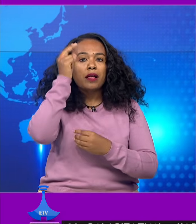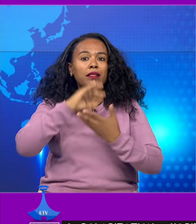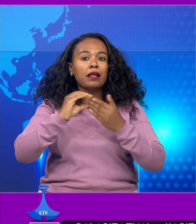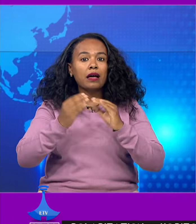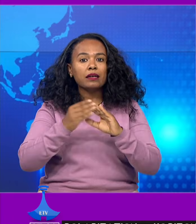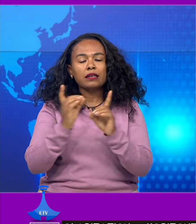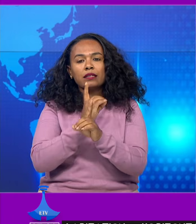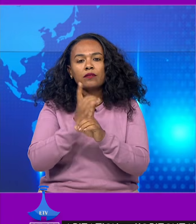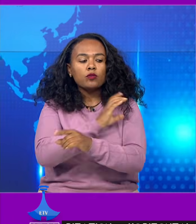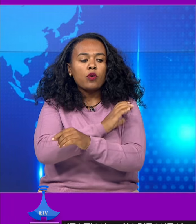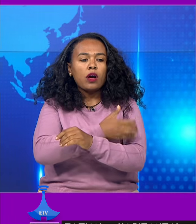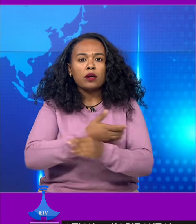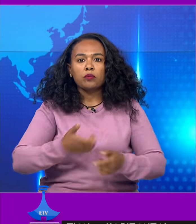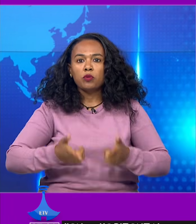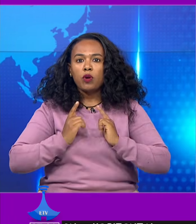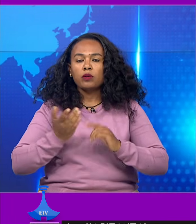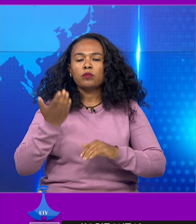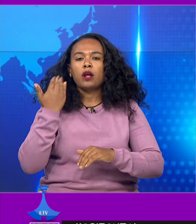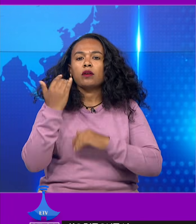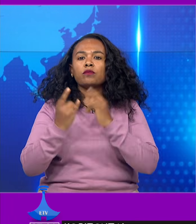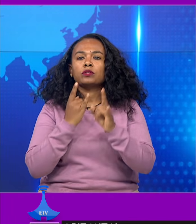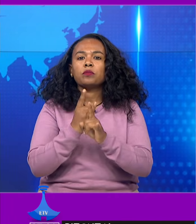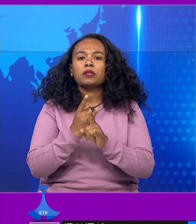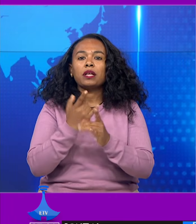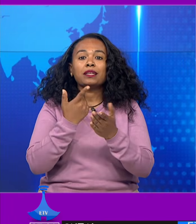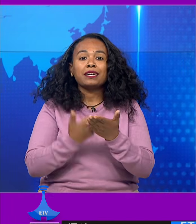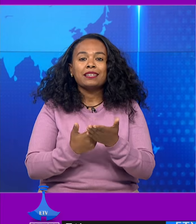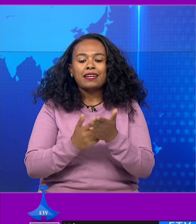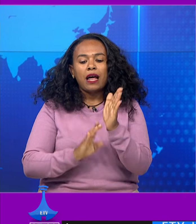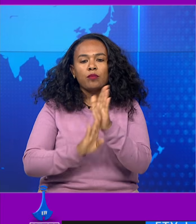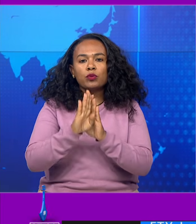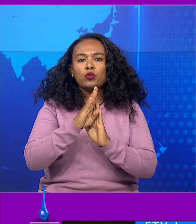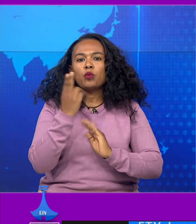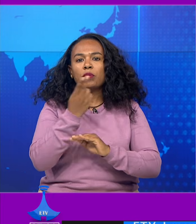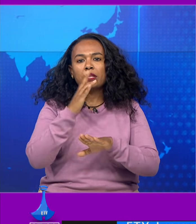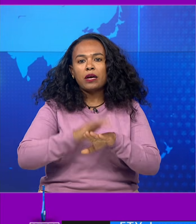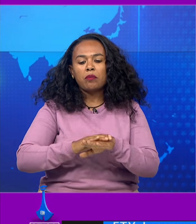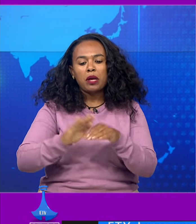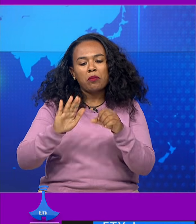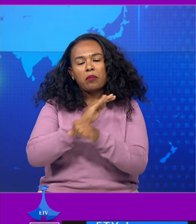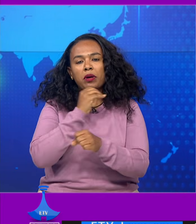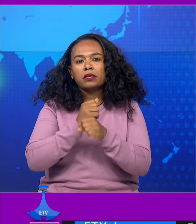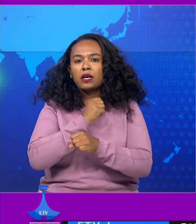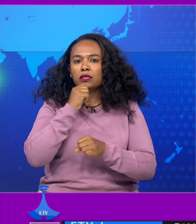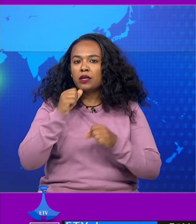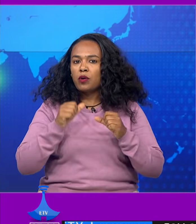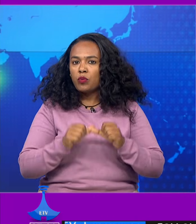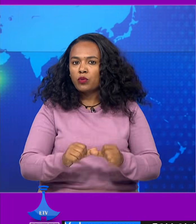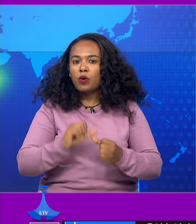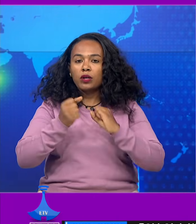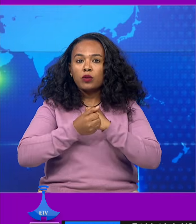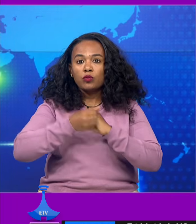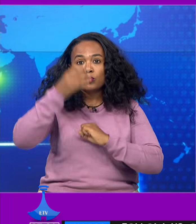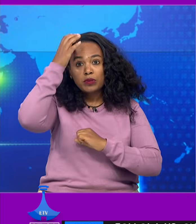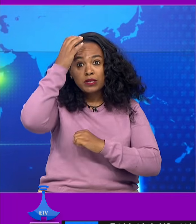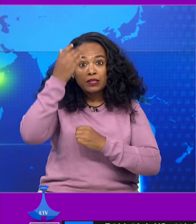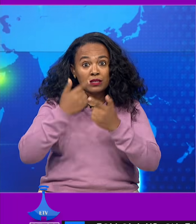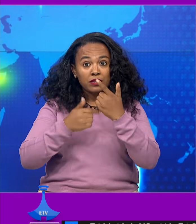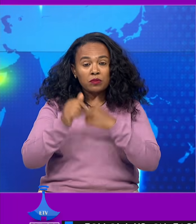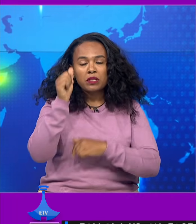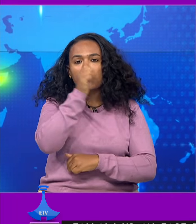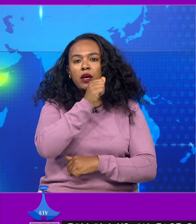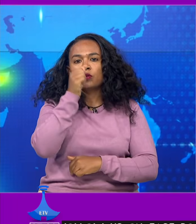የተፈጥሮ አቅም ቢኖራትም ላለፉት ዘመናት ይህንን ዘርፍ አልምቶ መጠቀም ላይ በበቂ ሳይሰራ ቆይቷል። የለውጡ መንግስት ሲመጣ ግን